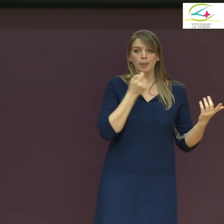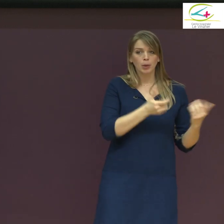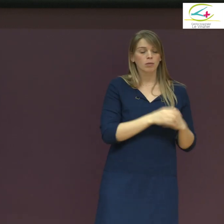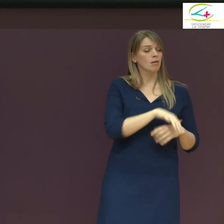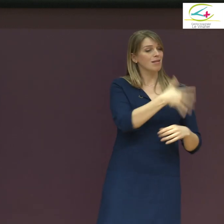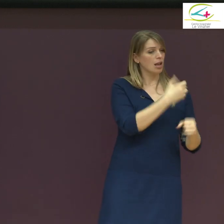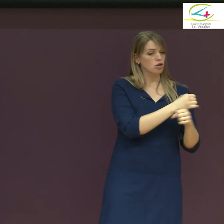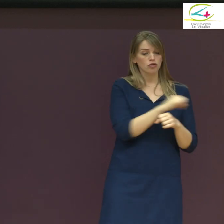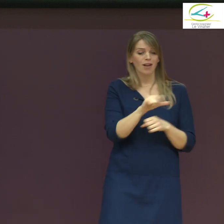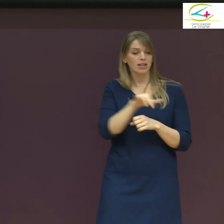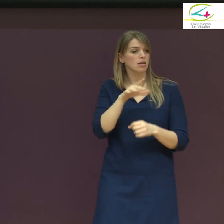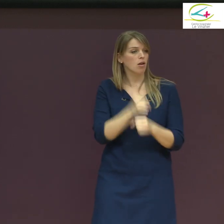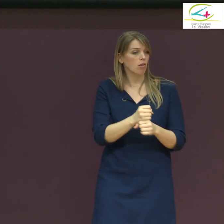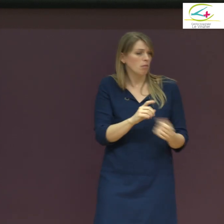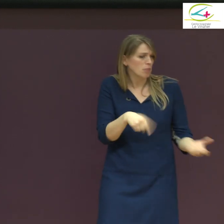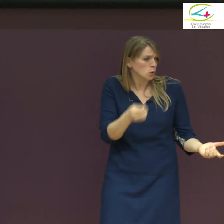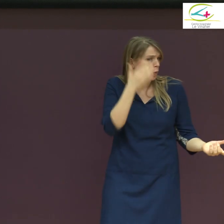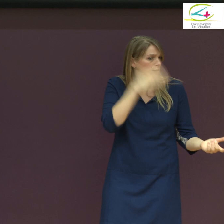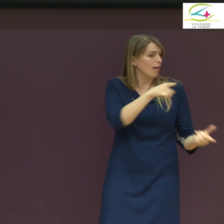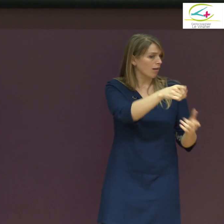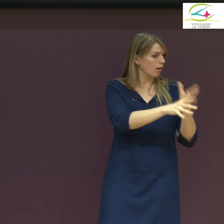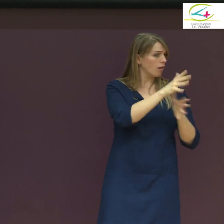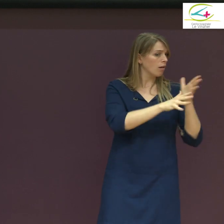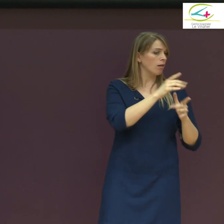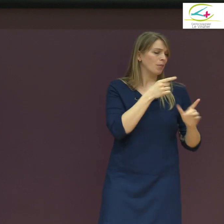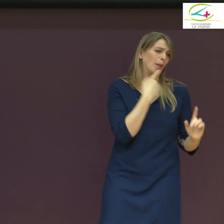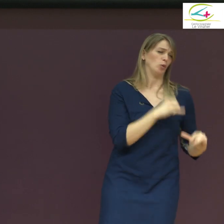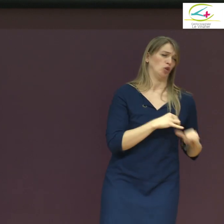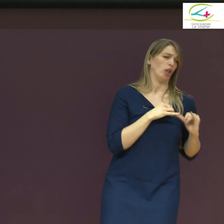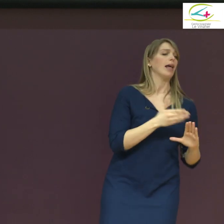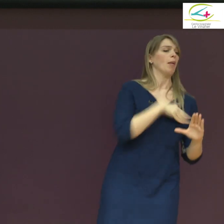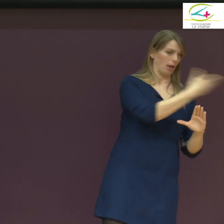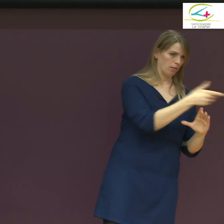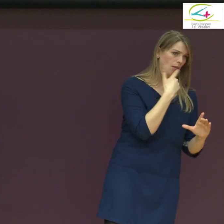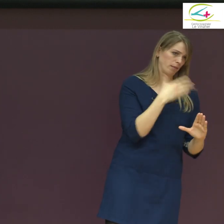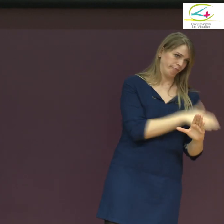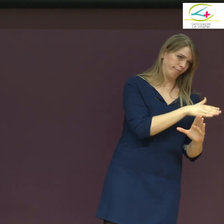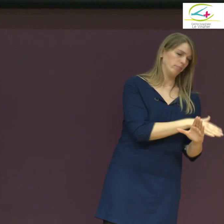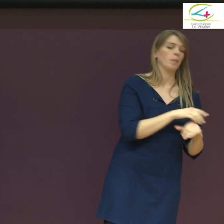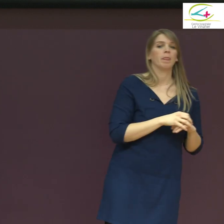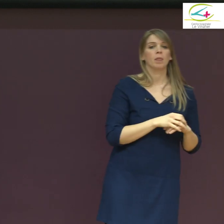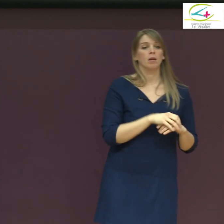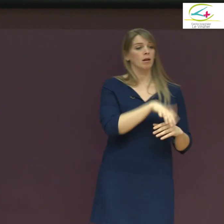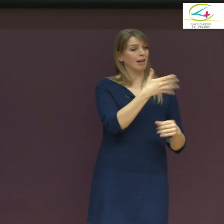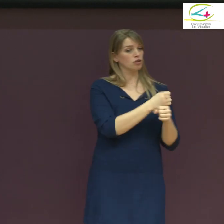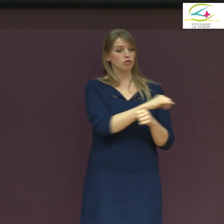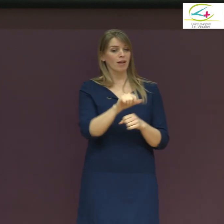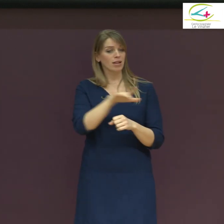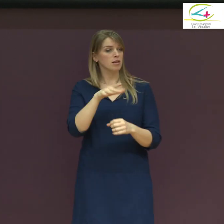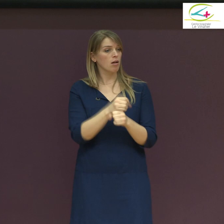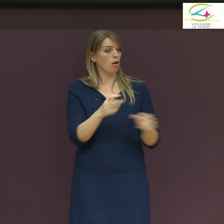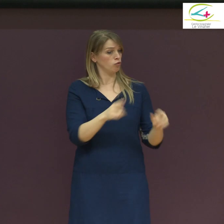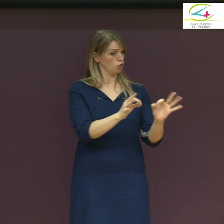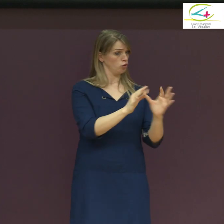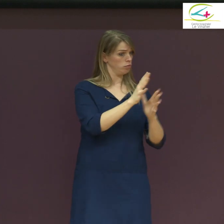Les 15-25, bien sûr qu'on connaît la problématique. Je parlerai des plus jeunes encore après. Et vous avez très très bien